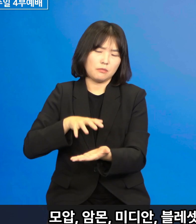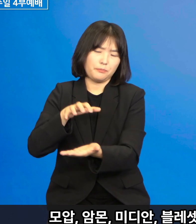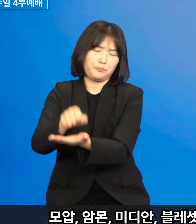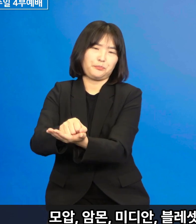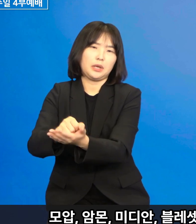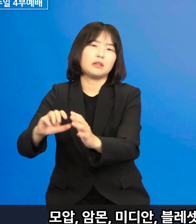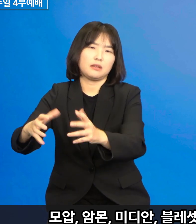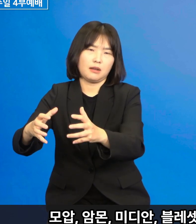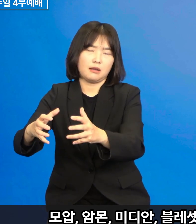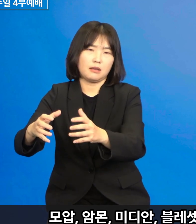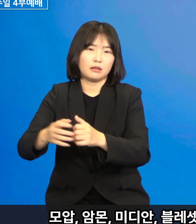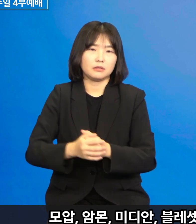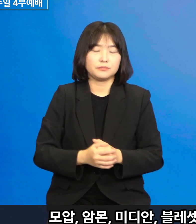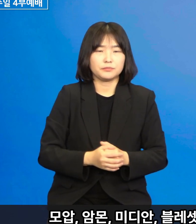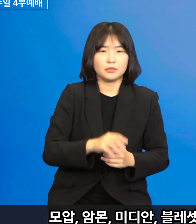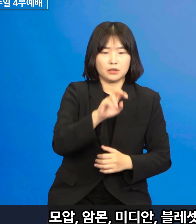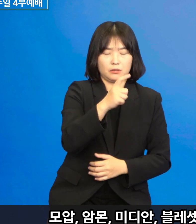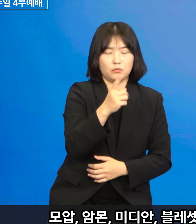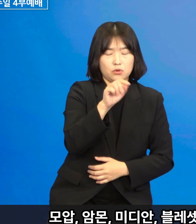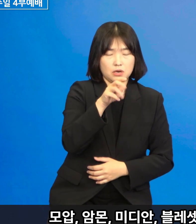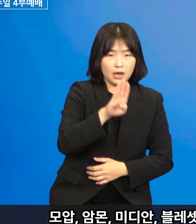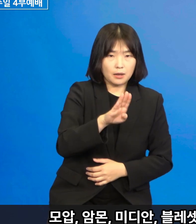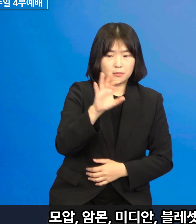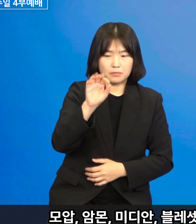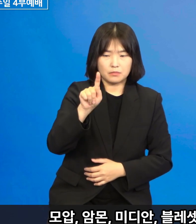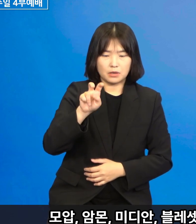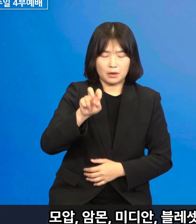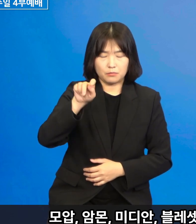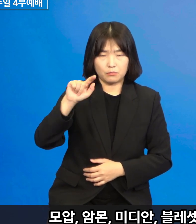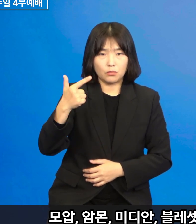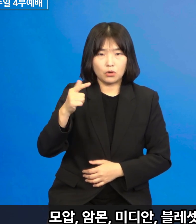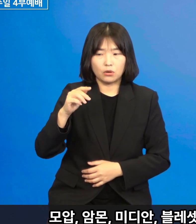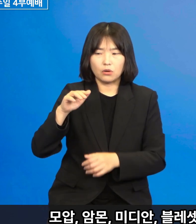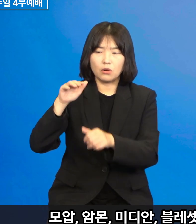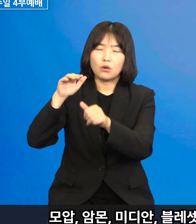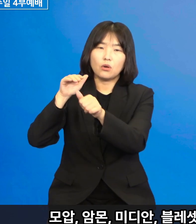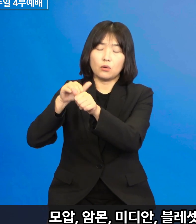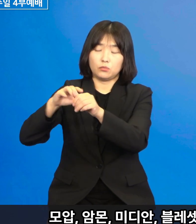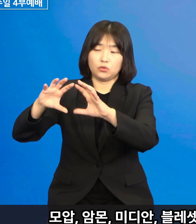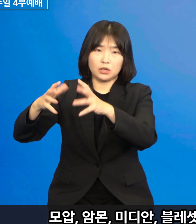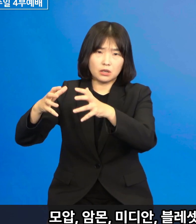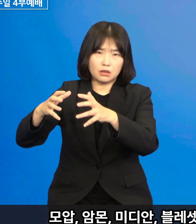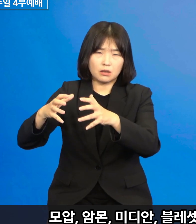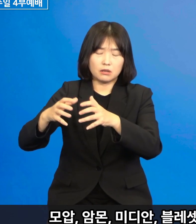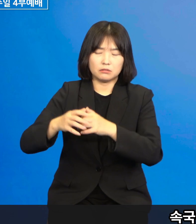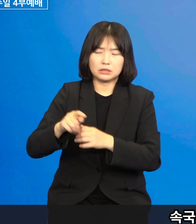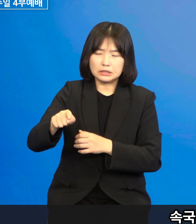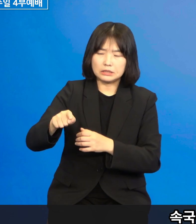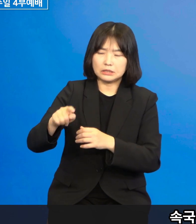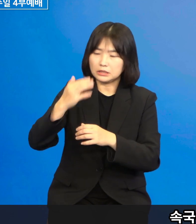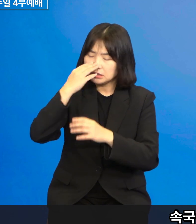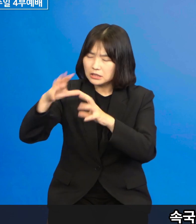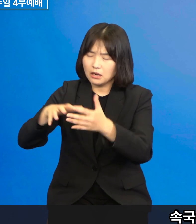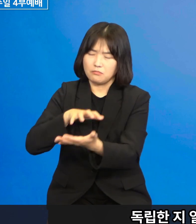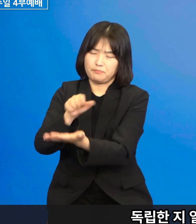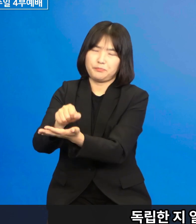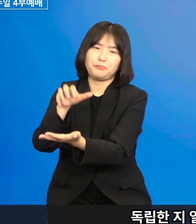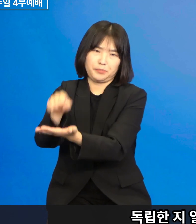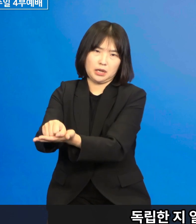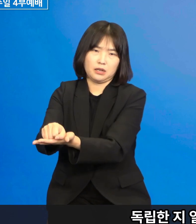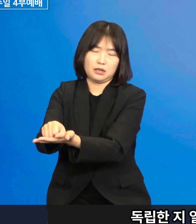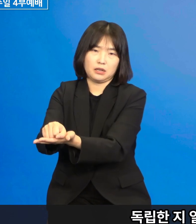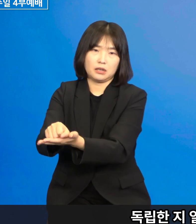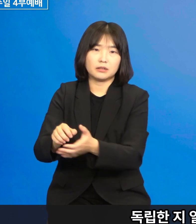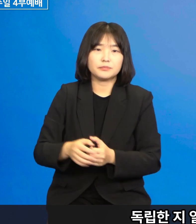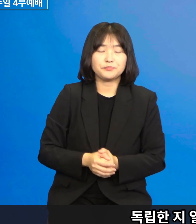됩니다. 모압, 암몬, 미디안, 블레셋 돌아가면서 이 땅을 점령했어요. 속국이었습니다. 독립한